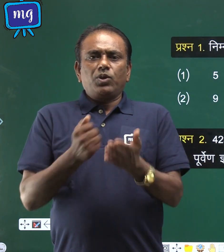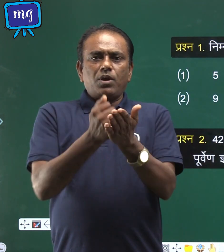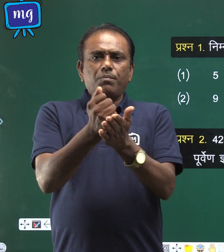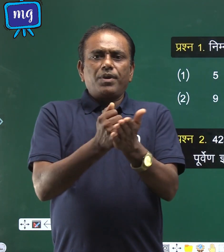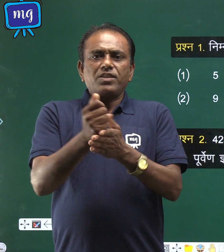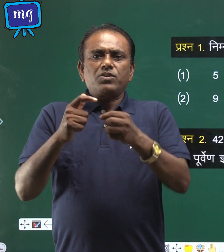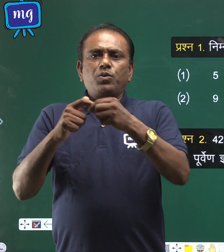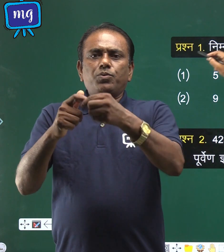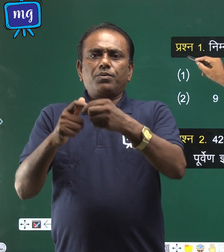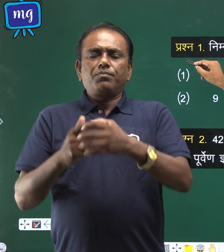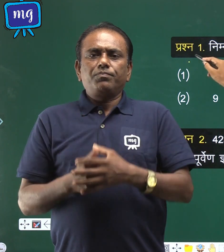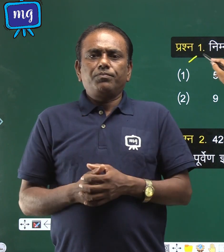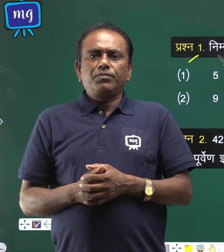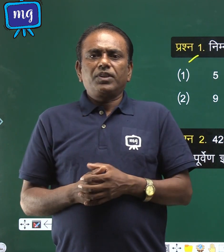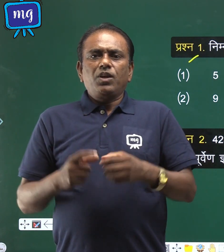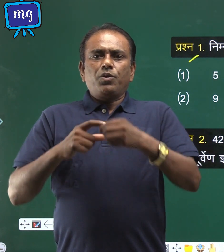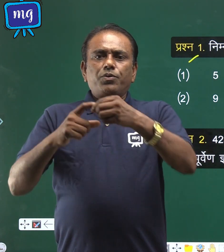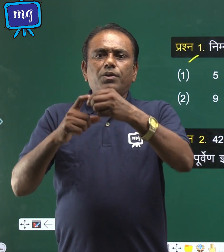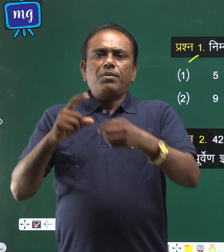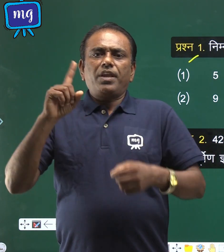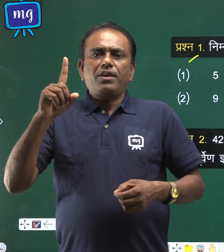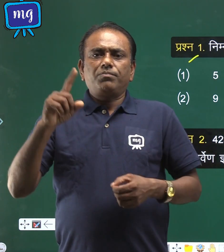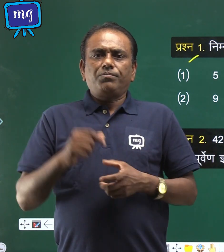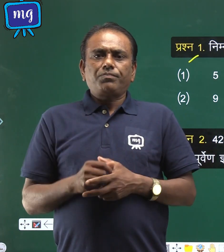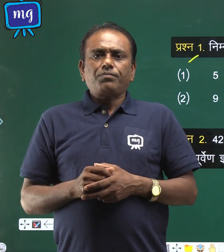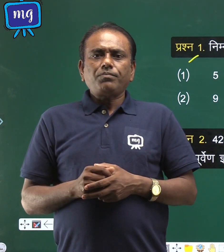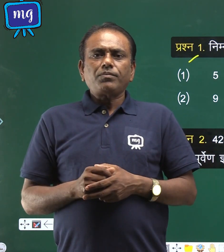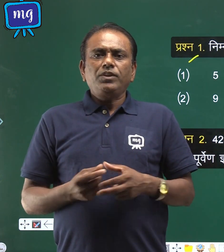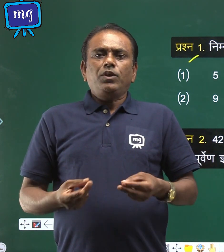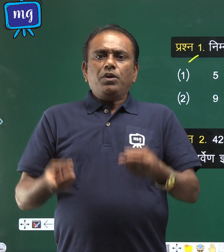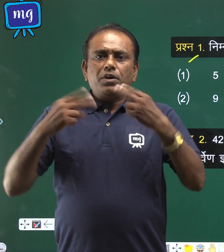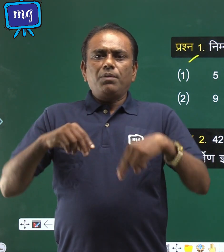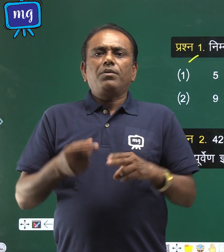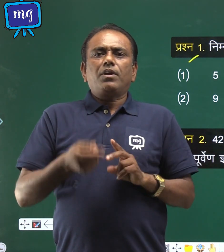अभ्यास प्रश्न, प्रश्न नंबर 1, निम्न का